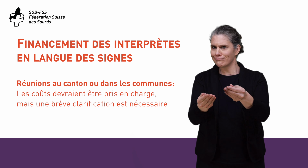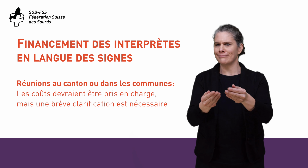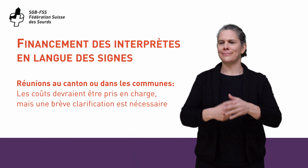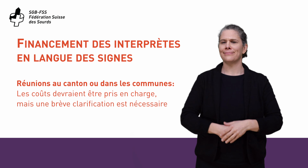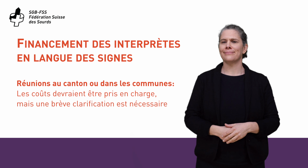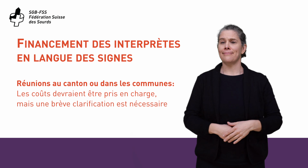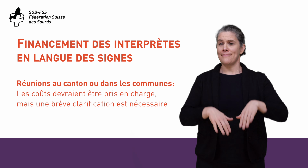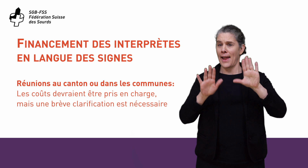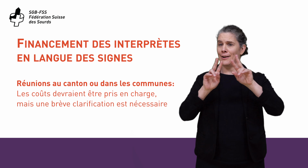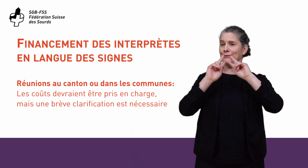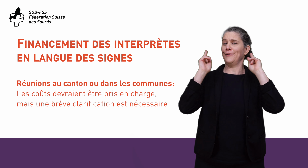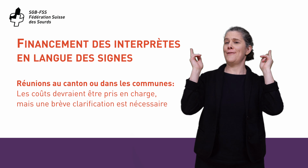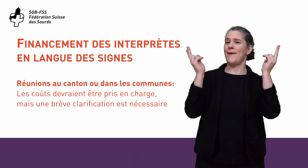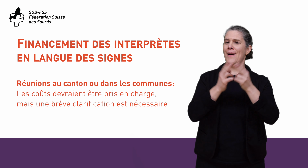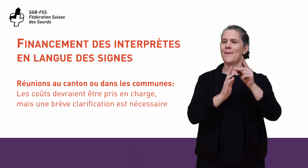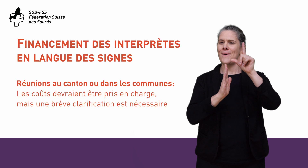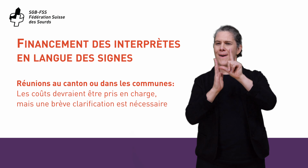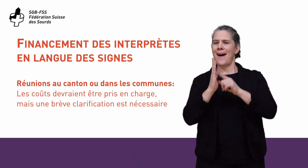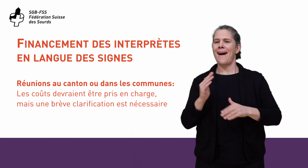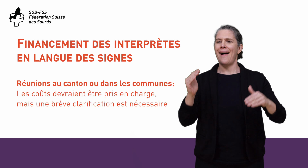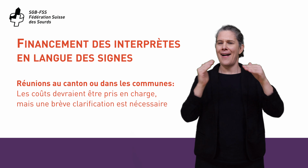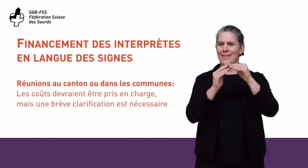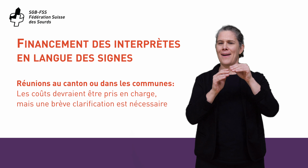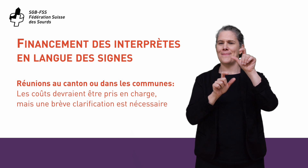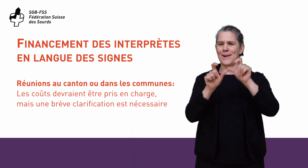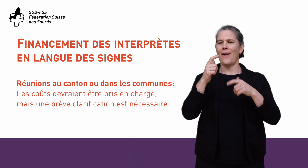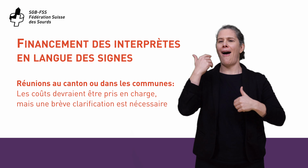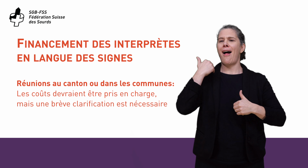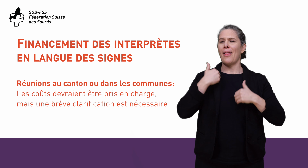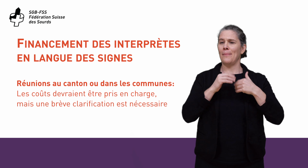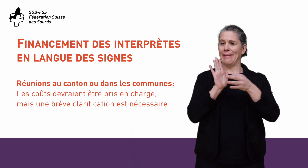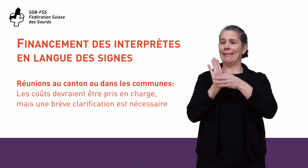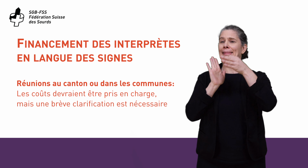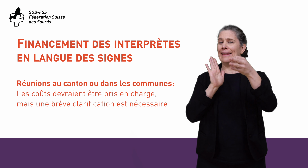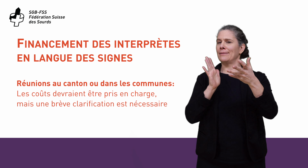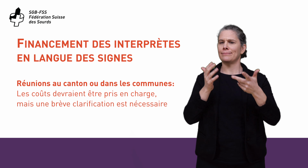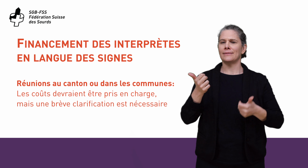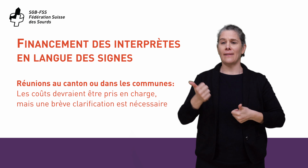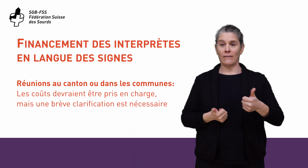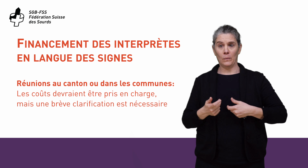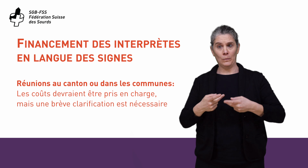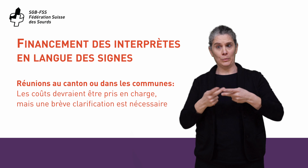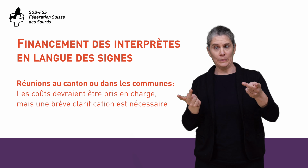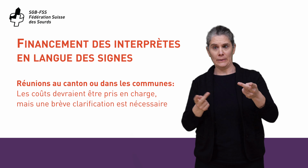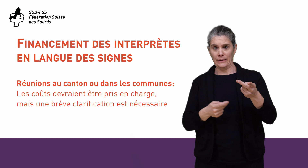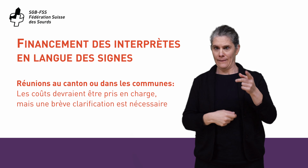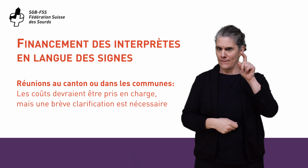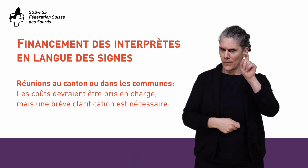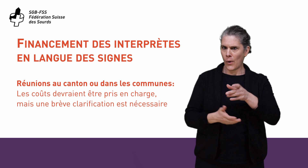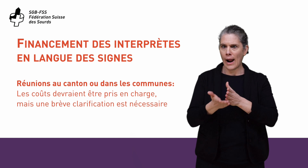la loi sur l'égalité des personnes handicapées stipule que les services de la collectivité doivent être accessibles